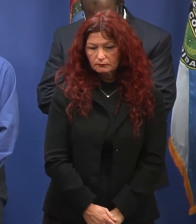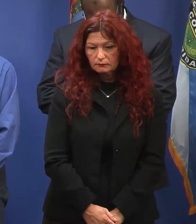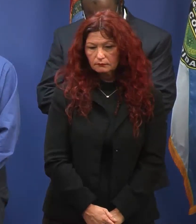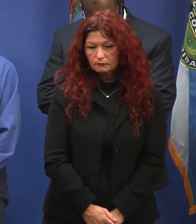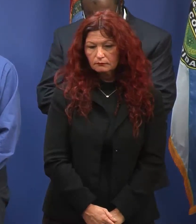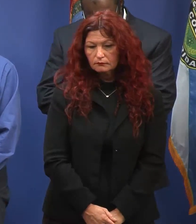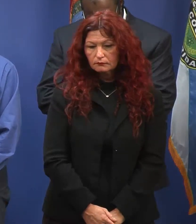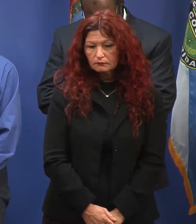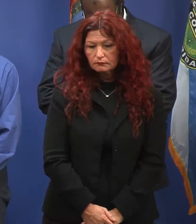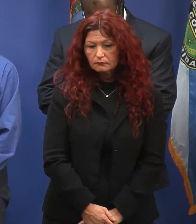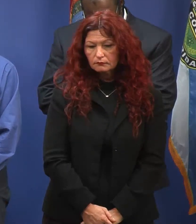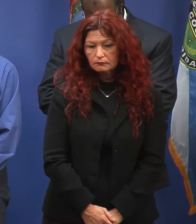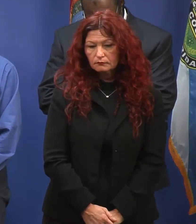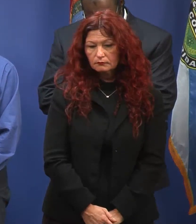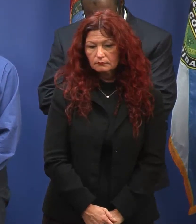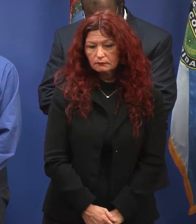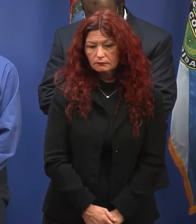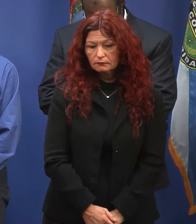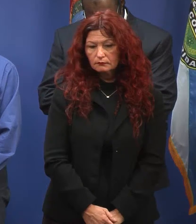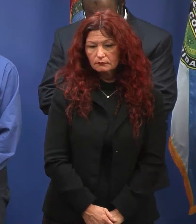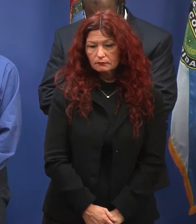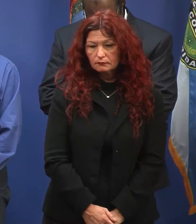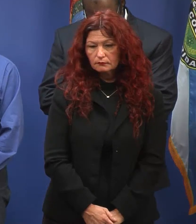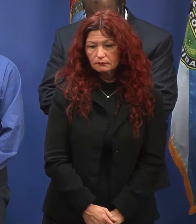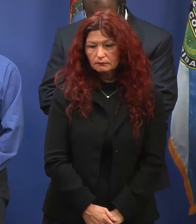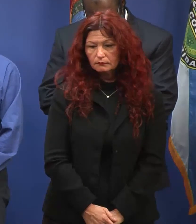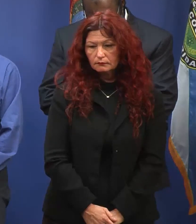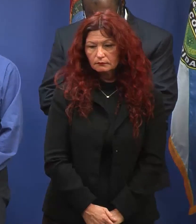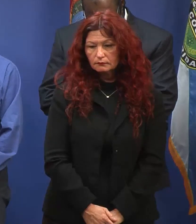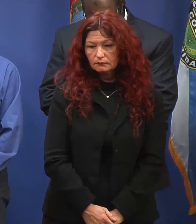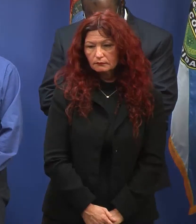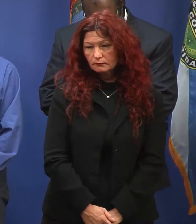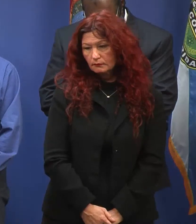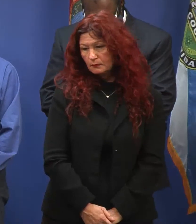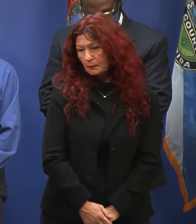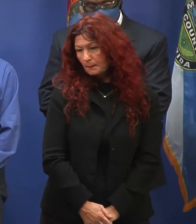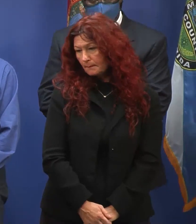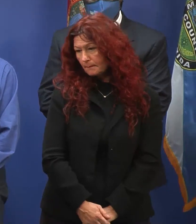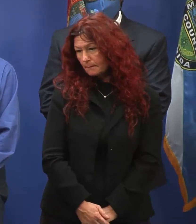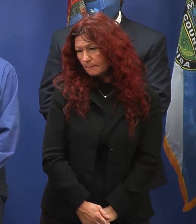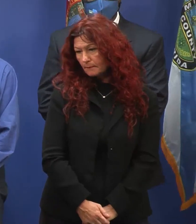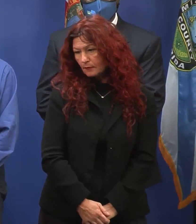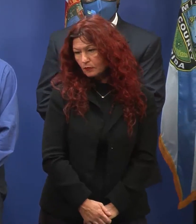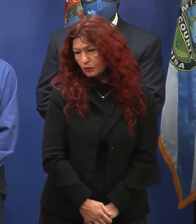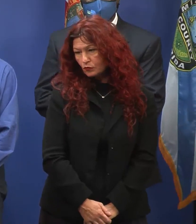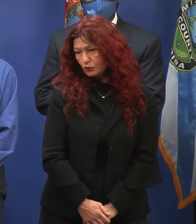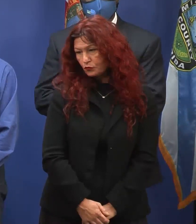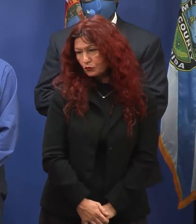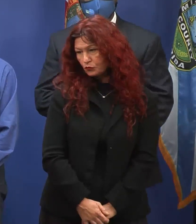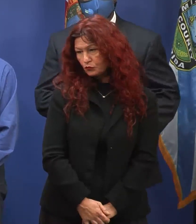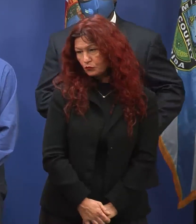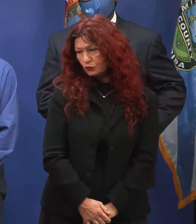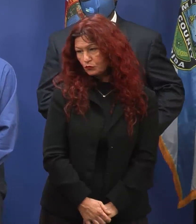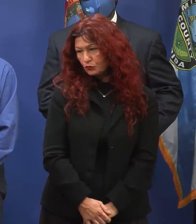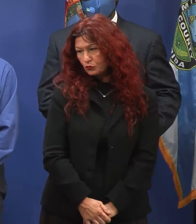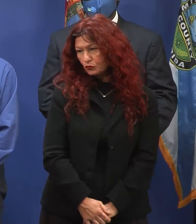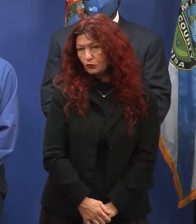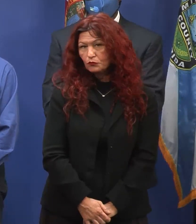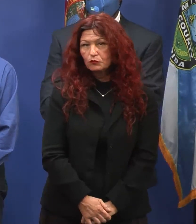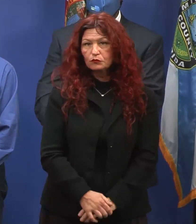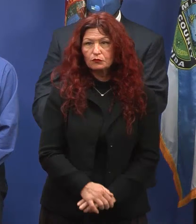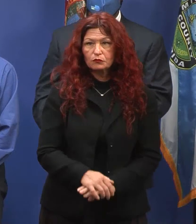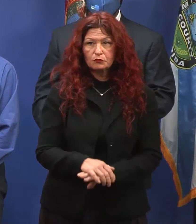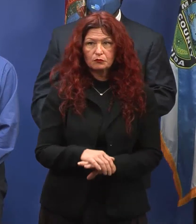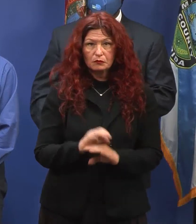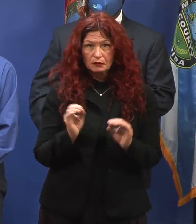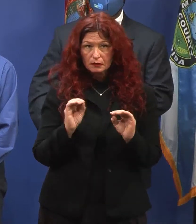preguntas sobre... Si no hay más preguntas sobre los huracanes, podemos seguir con otros temas. Nobody else on